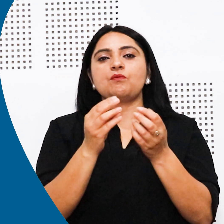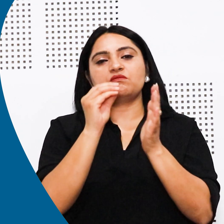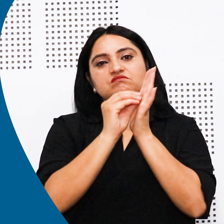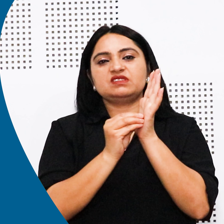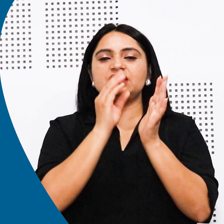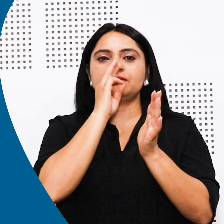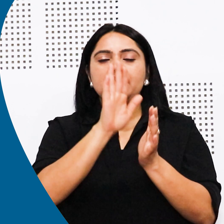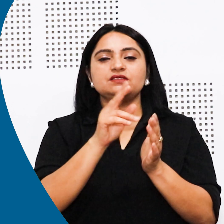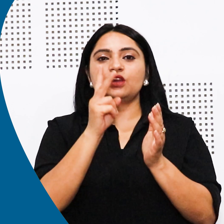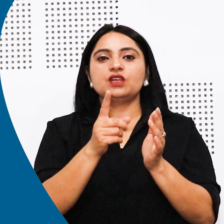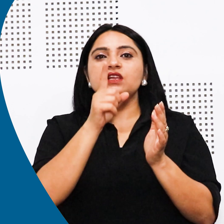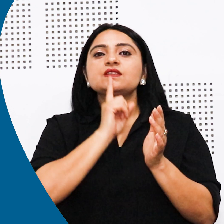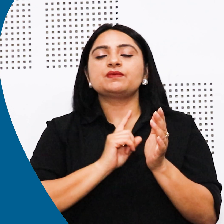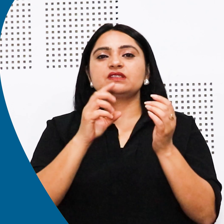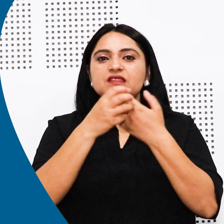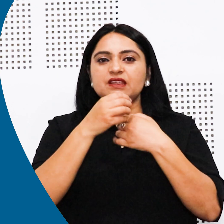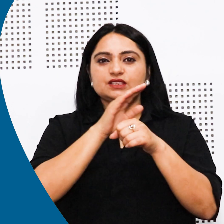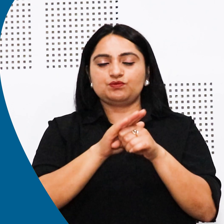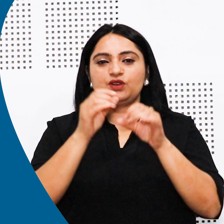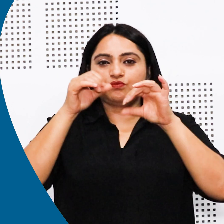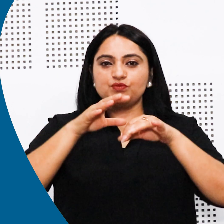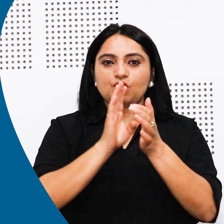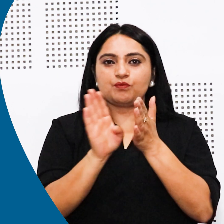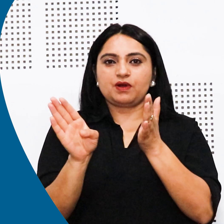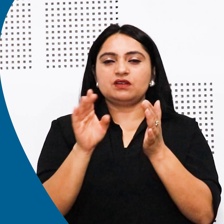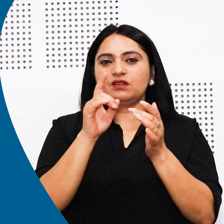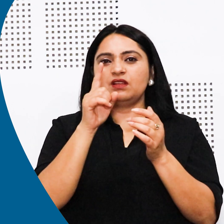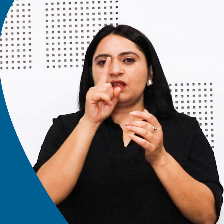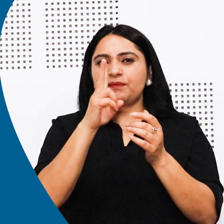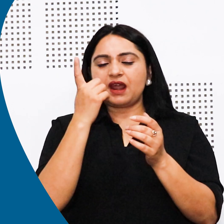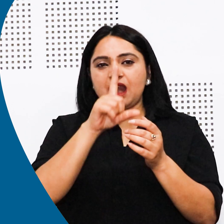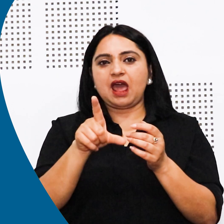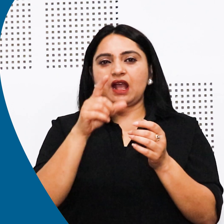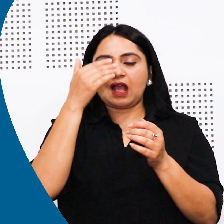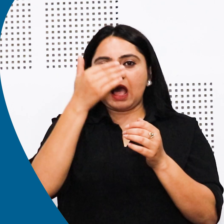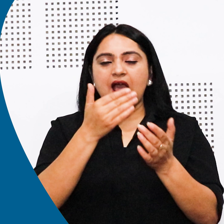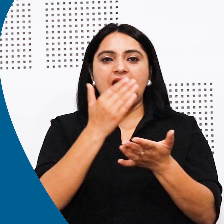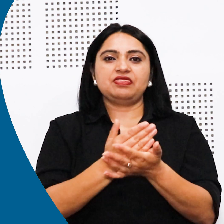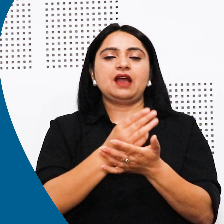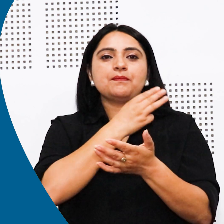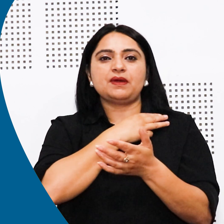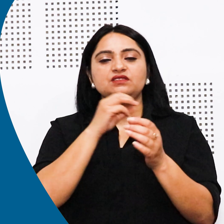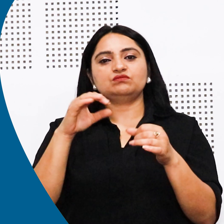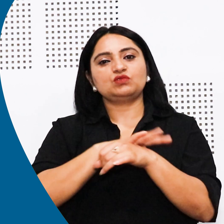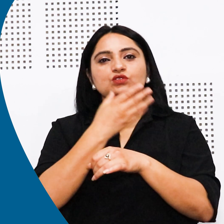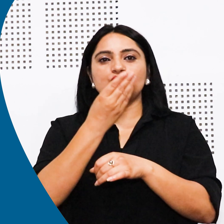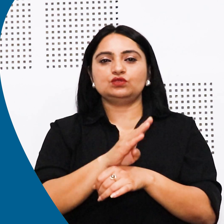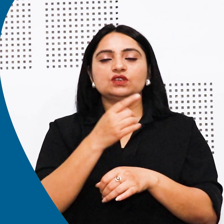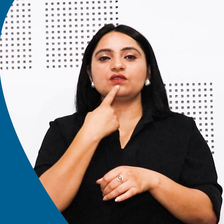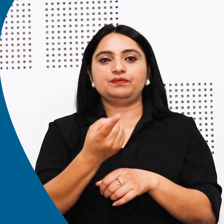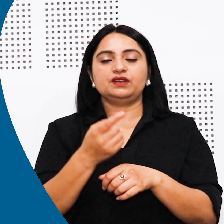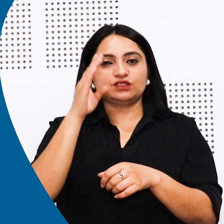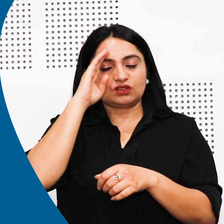पर्छ। यस वर्ष देशभर विपदबाट 12.5 लाख मानिस प्रभावित हुने अनुमान सरकारको छ। त्यसकारण